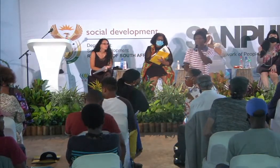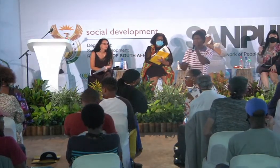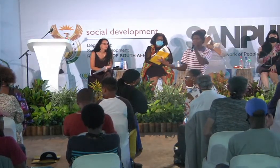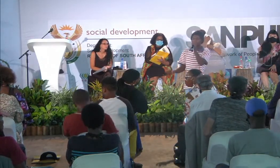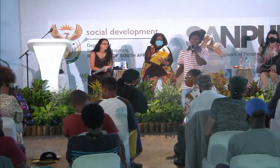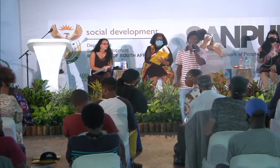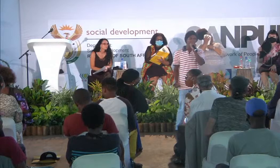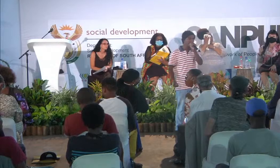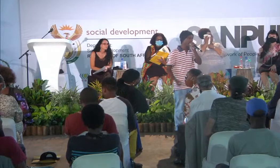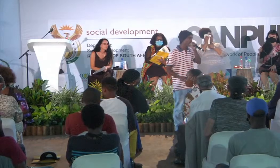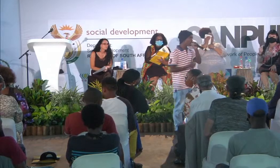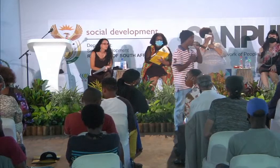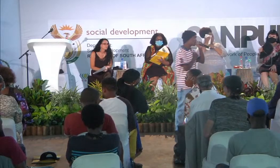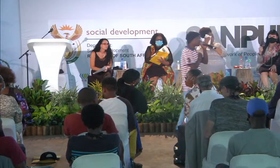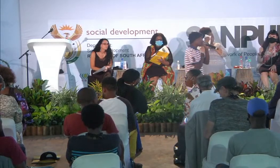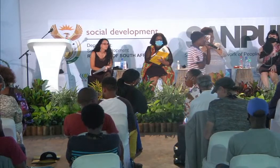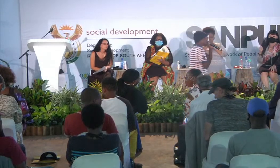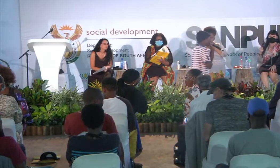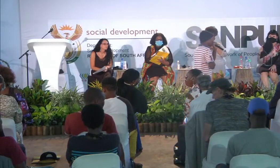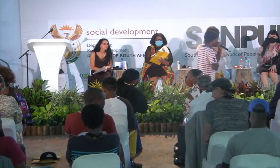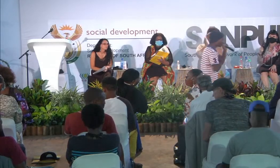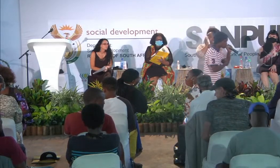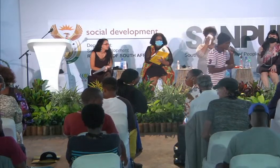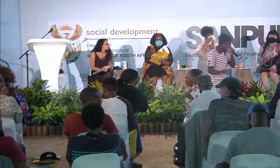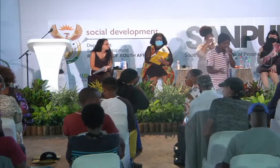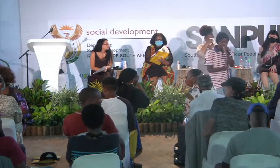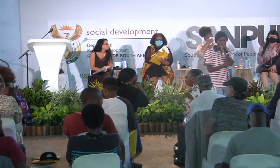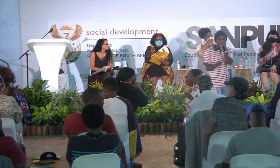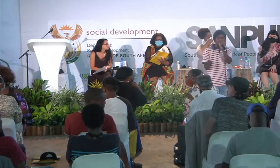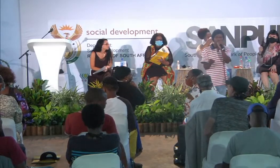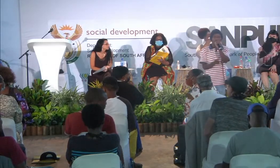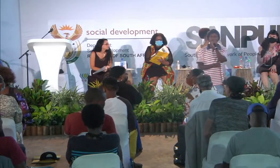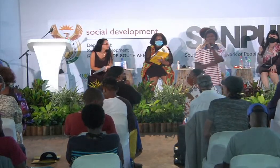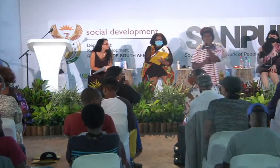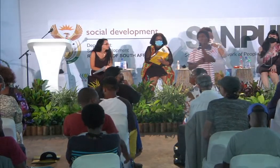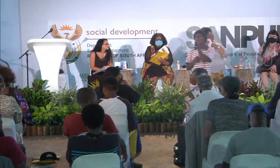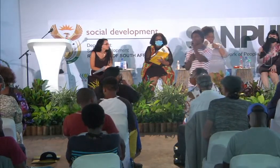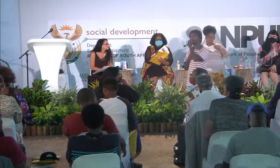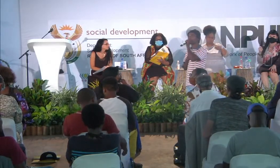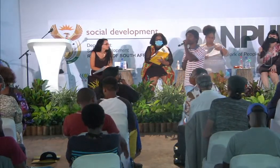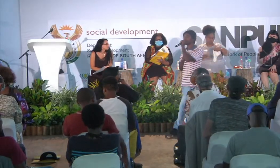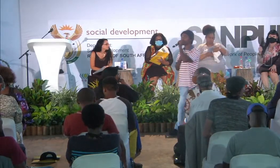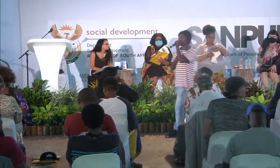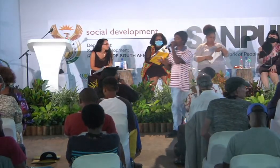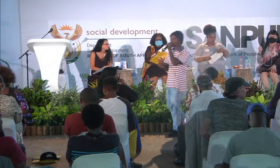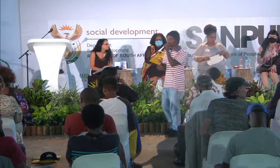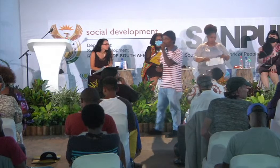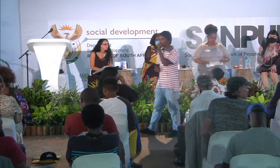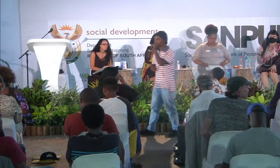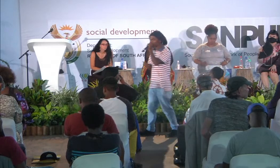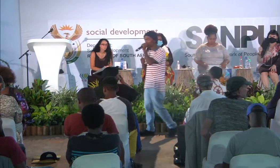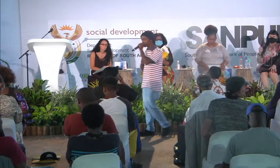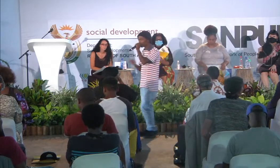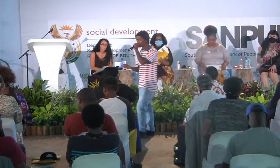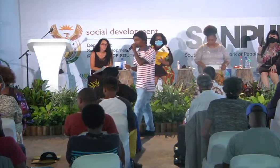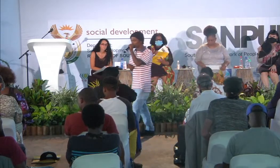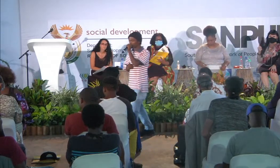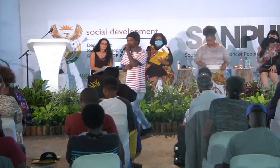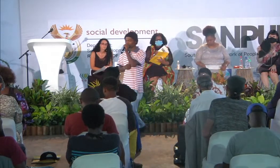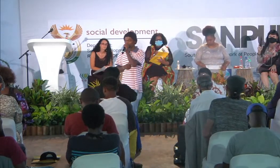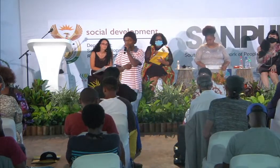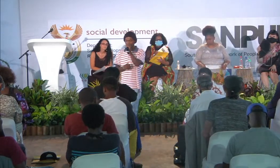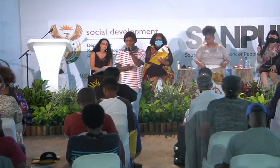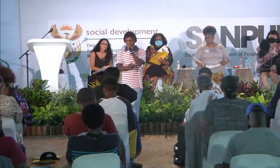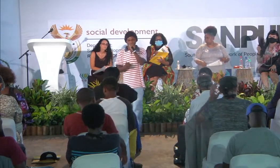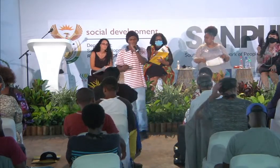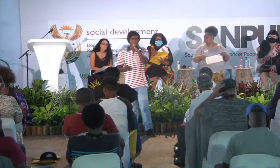isizwe siphendukile kulo mhlaba kwenzekeni sonke asazi vele ukuthi uNkulunkulu usidaleleni akuyona impilo le ekumele iphilwe